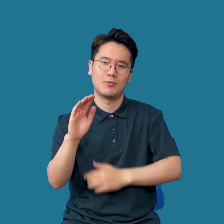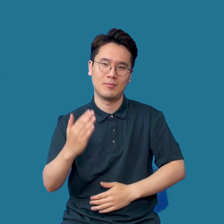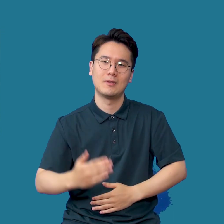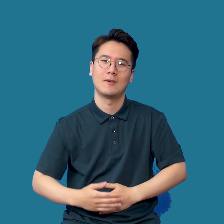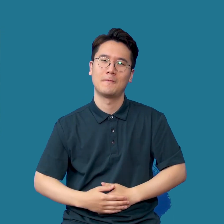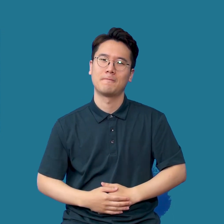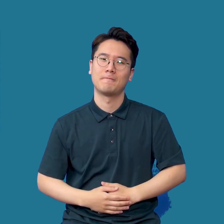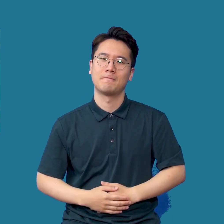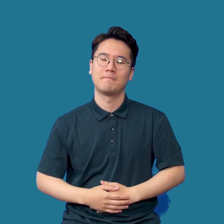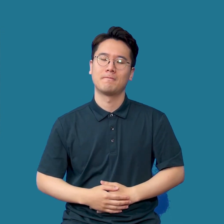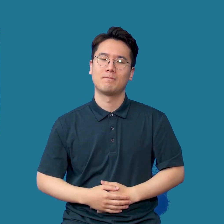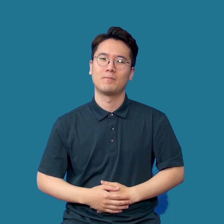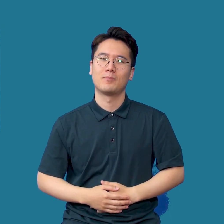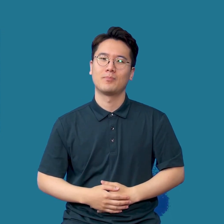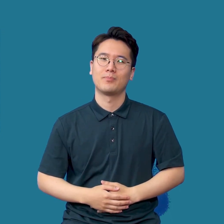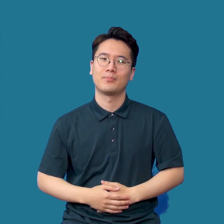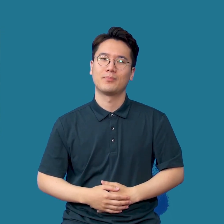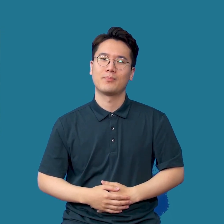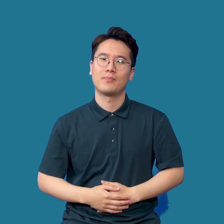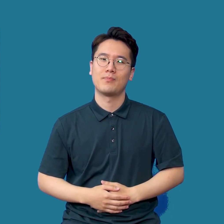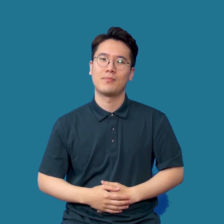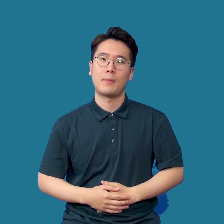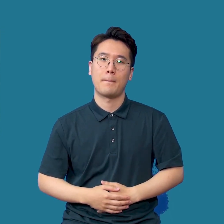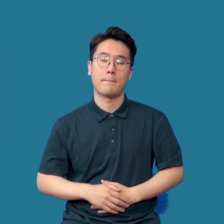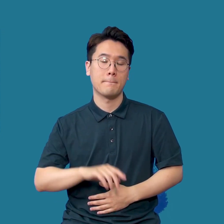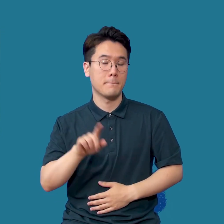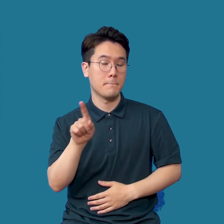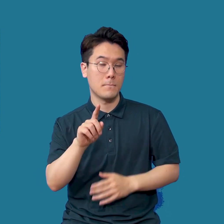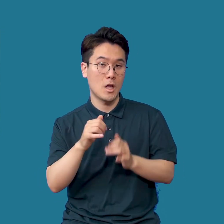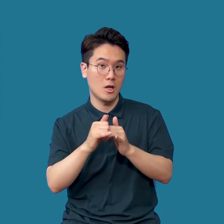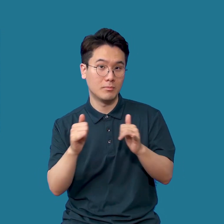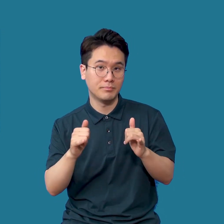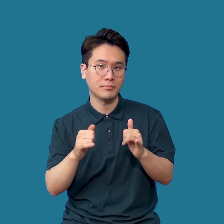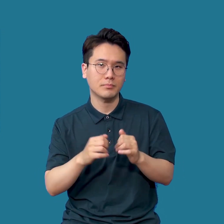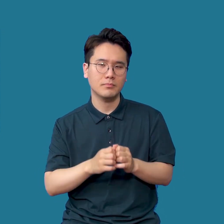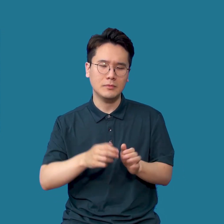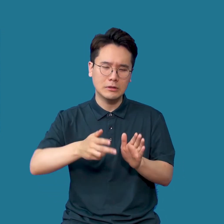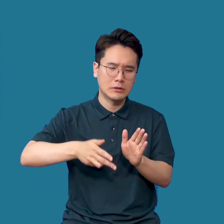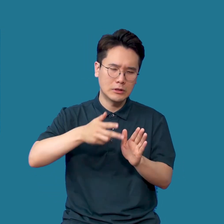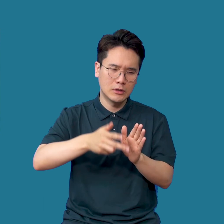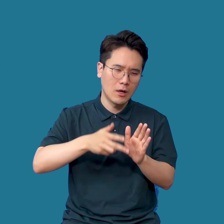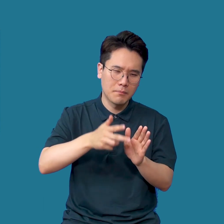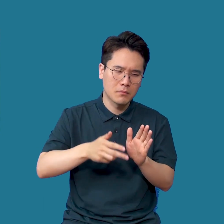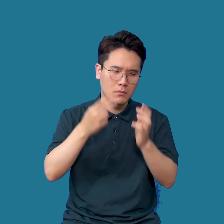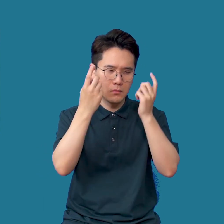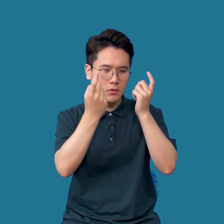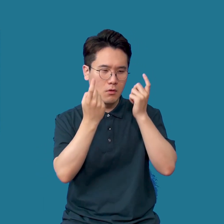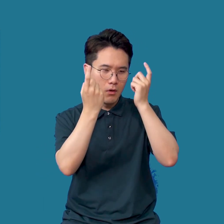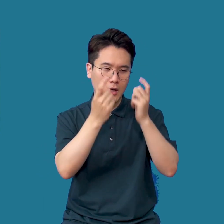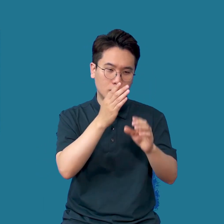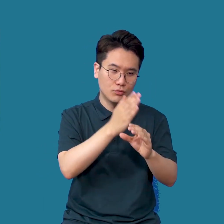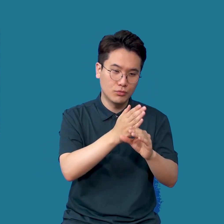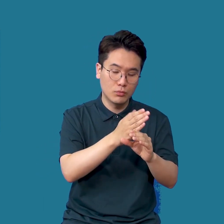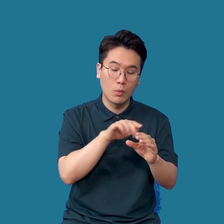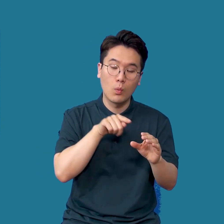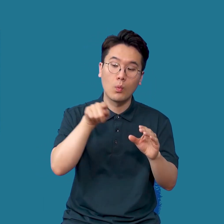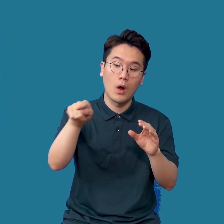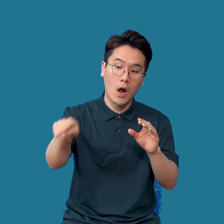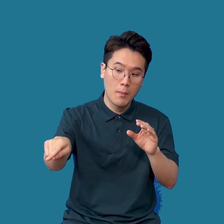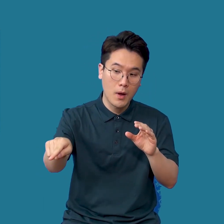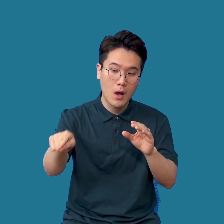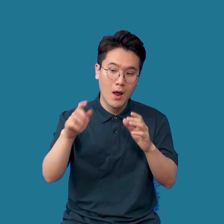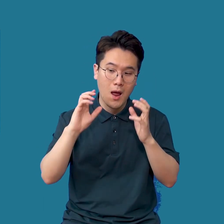어떤 신사가 기차 여행을 하는데 앞자리에 꼬마 녀석이 하나 앉아 있습니다.